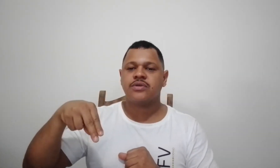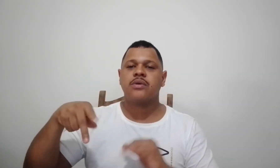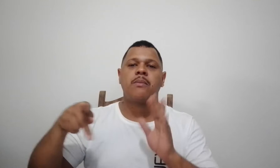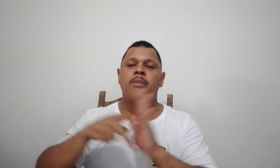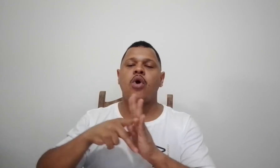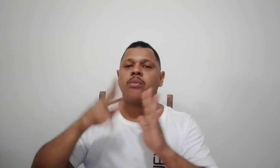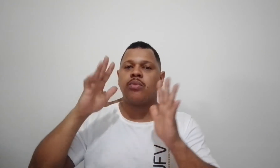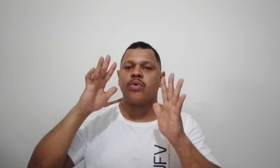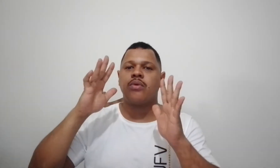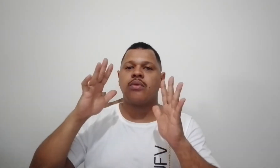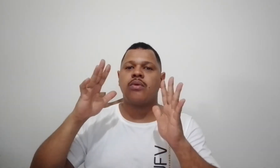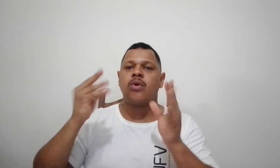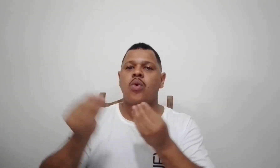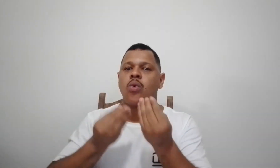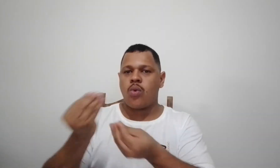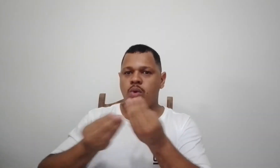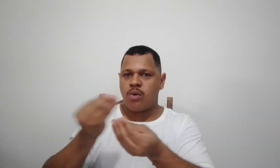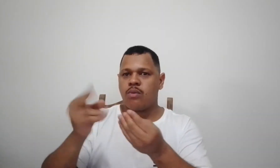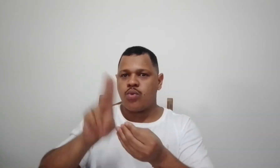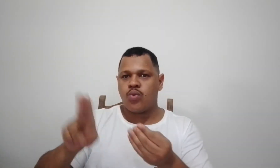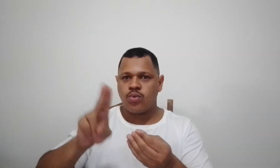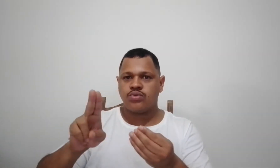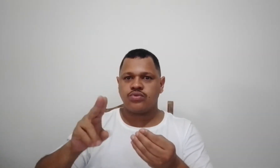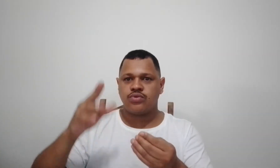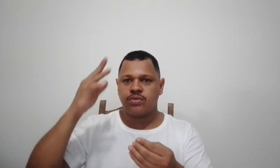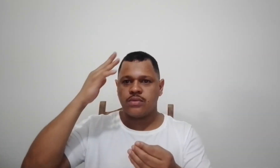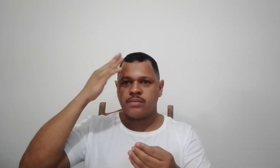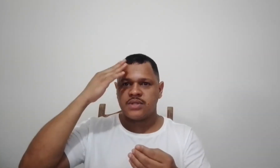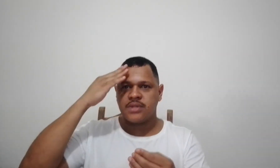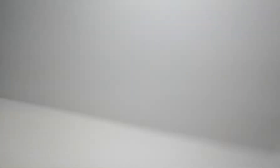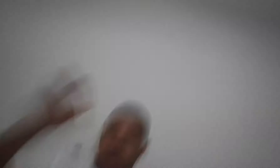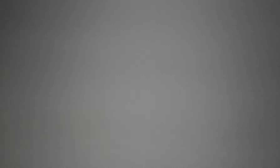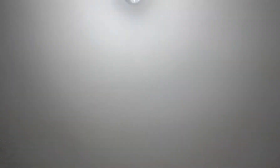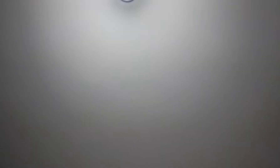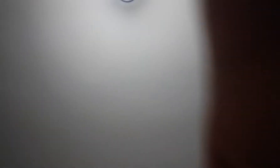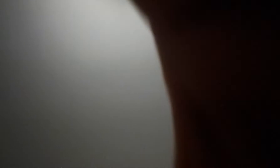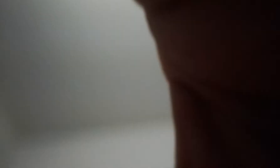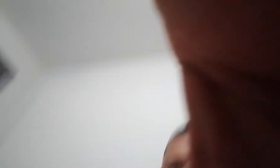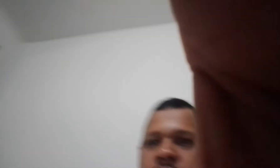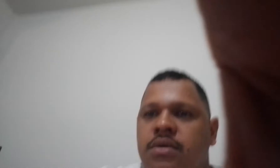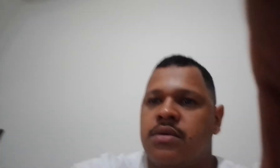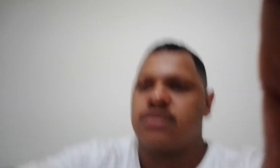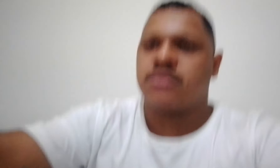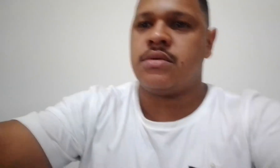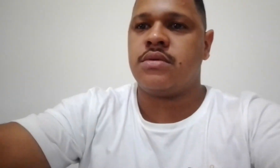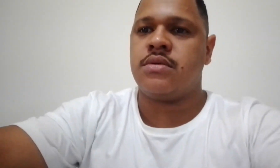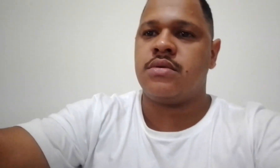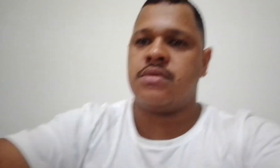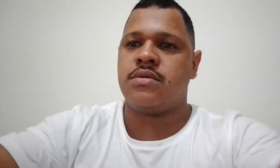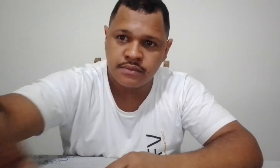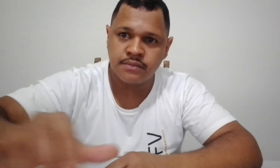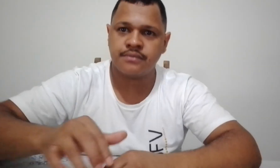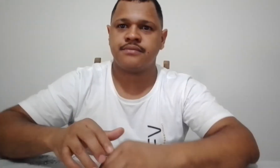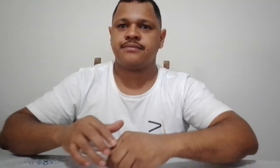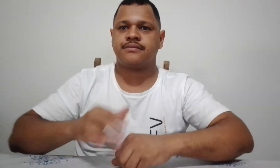imaginária do operador rotacional. Observe também que a senoide ela pode completo a volta da